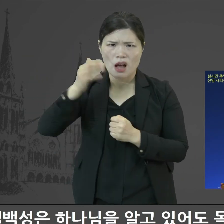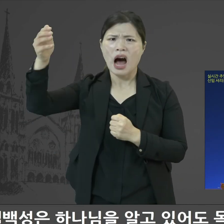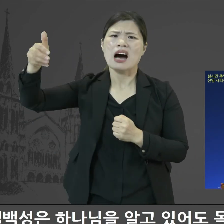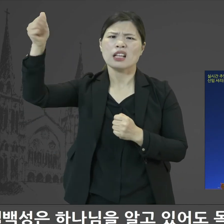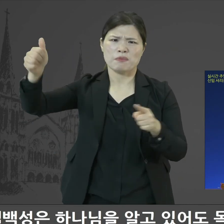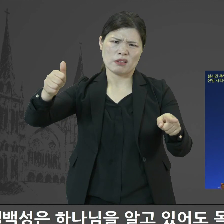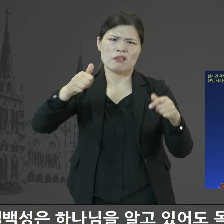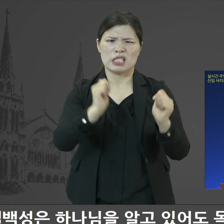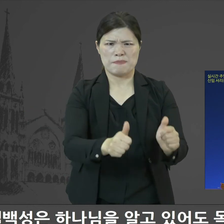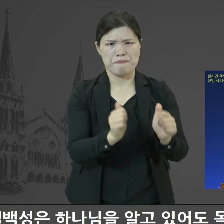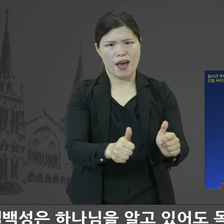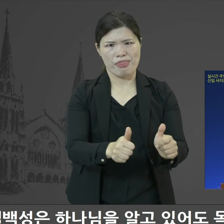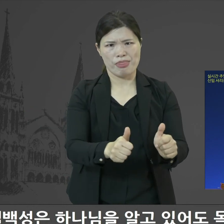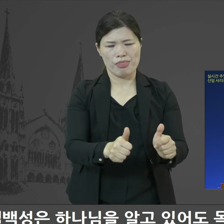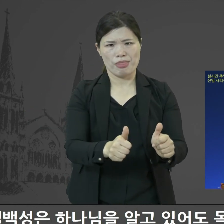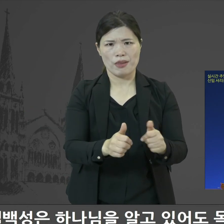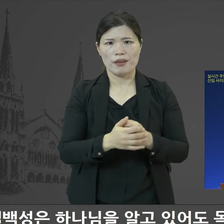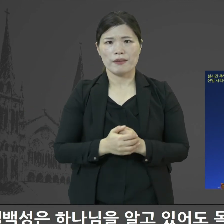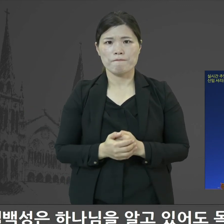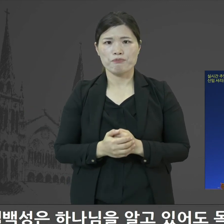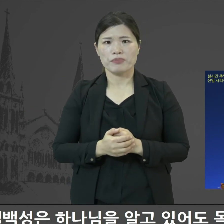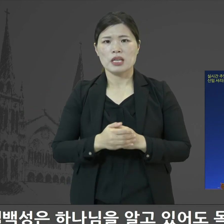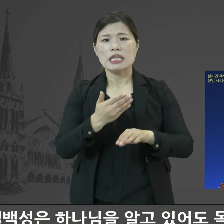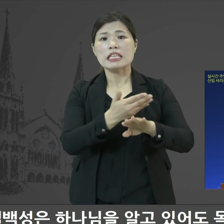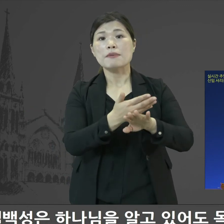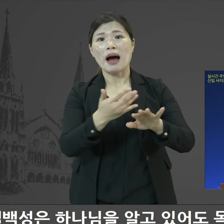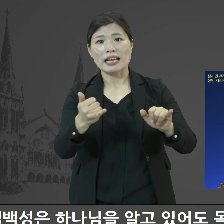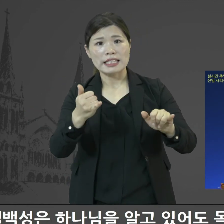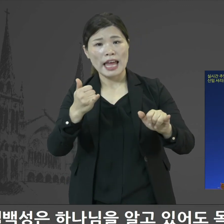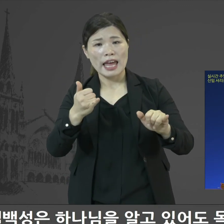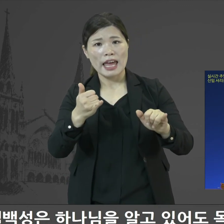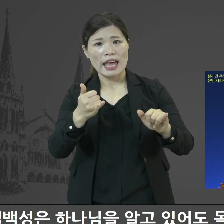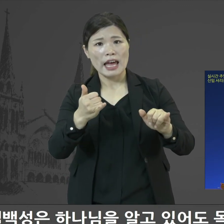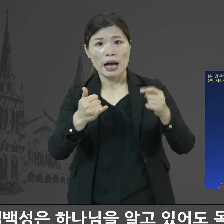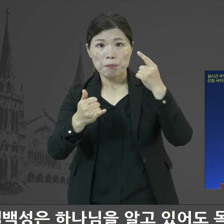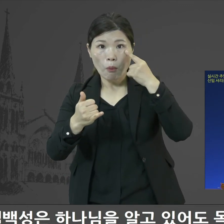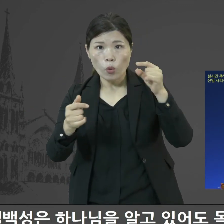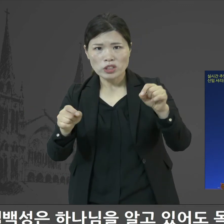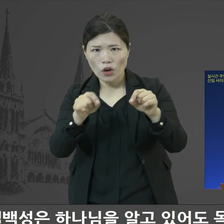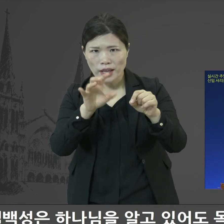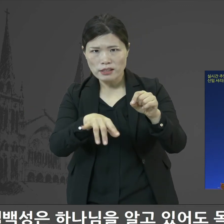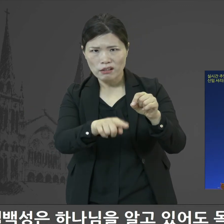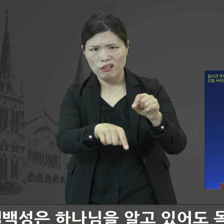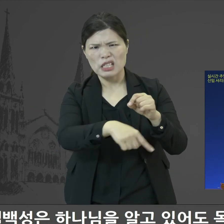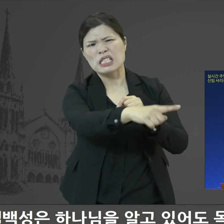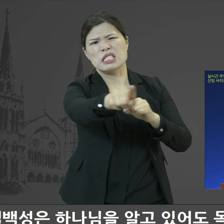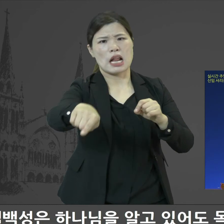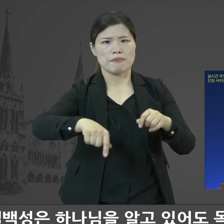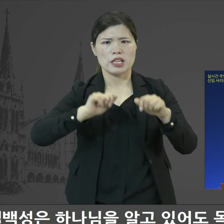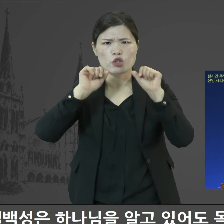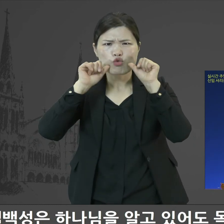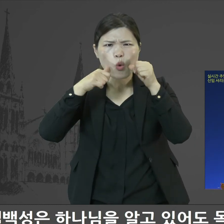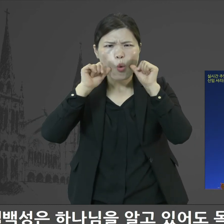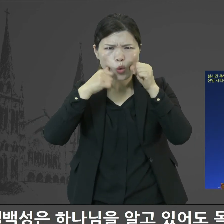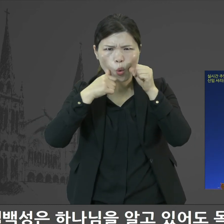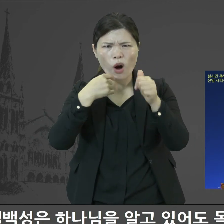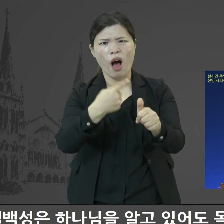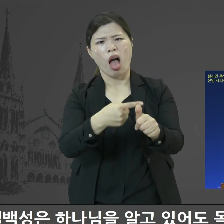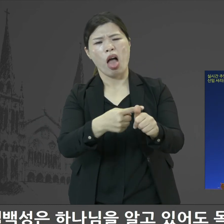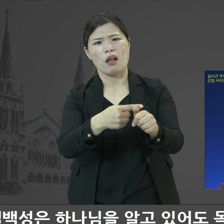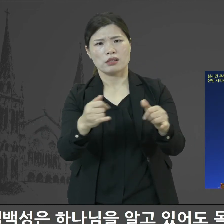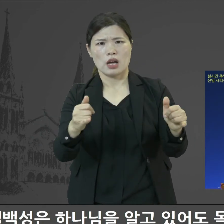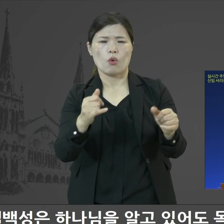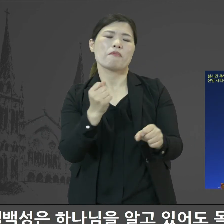심판하시는데 어떻게 심판하십니까? 이방인의 목전에서 그들을 조롱거리를 만들어 버리세요.